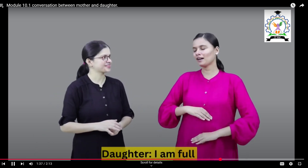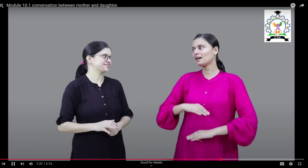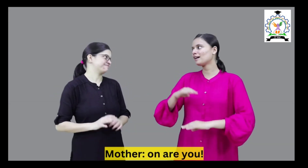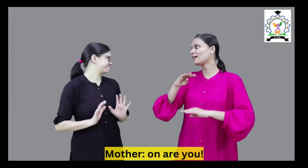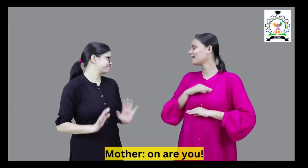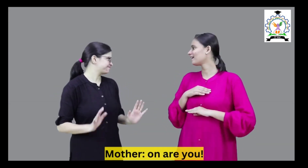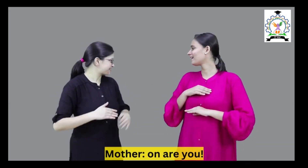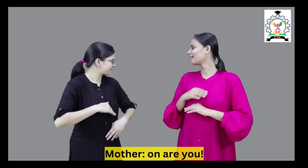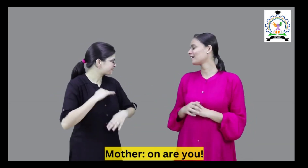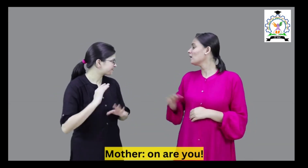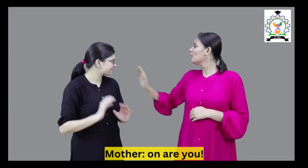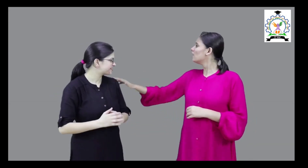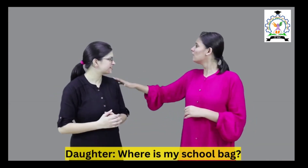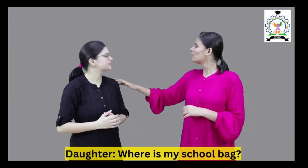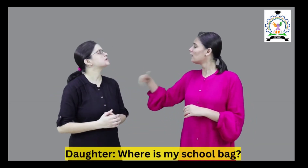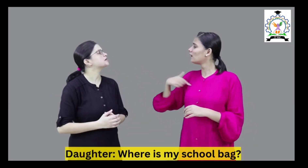बहुत अच्छे थे।